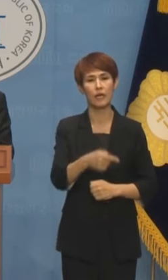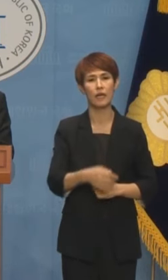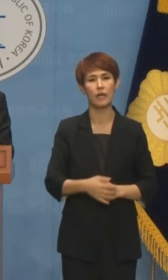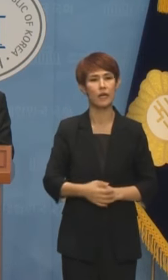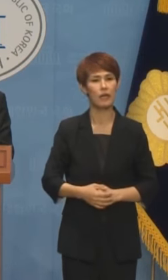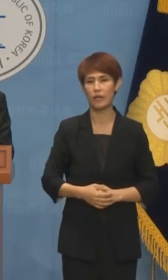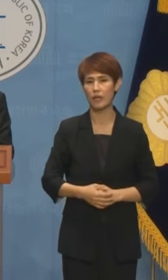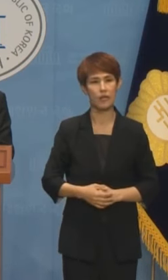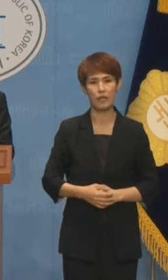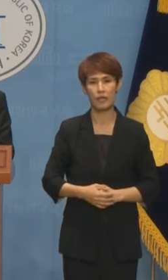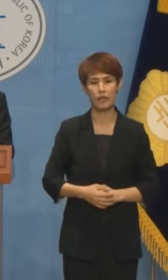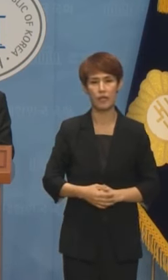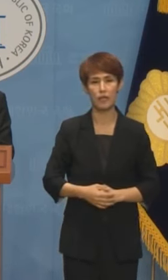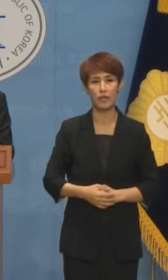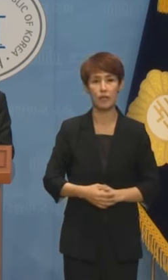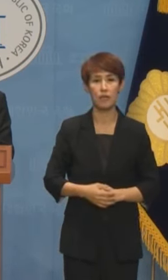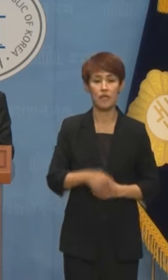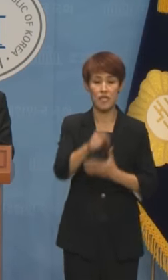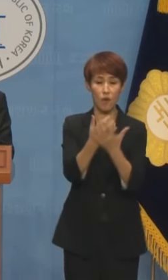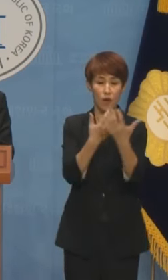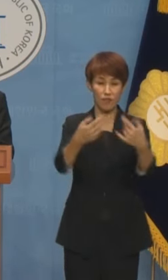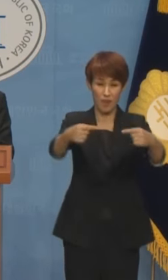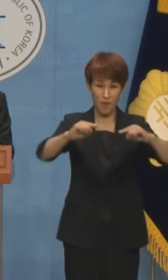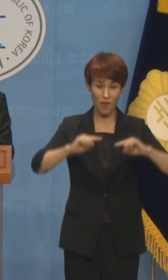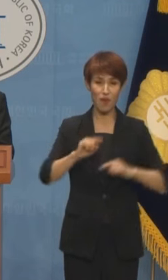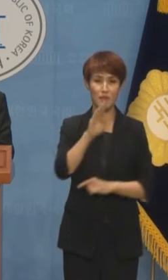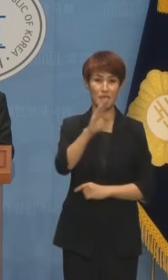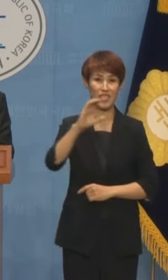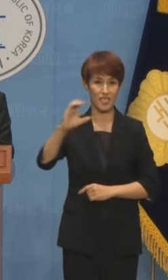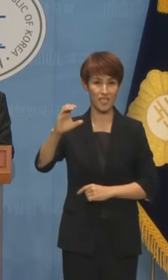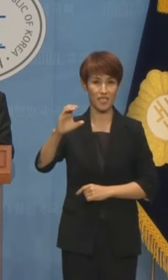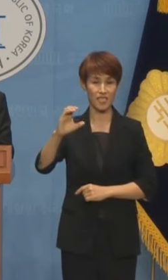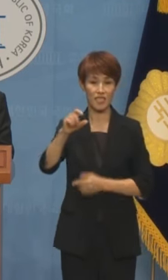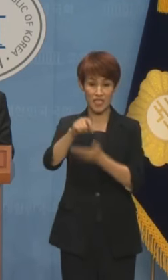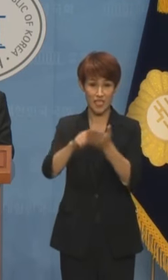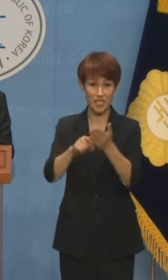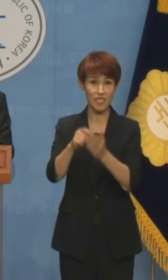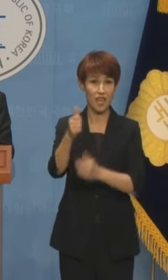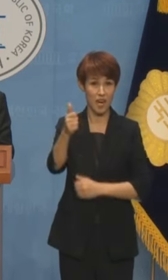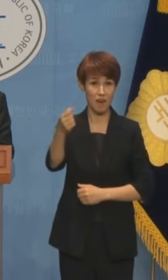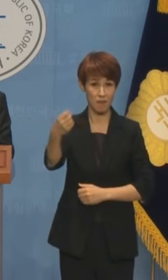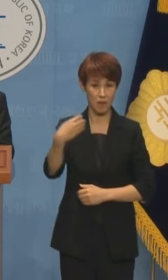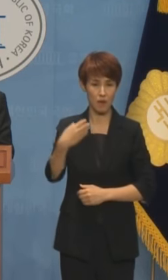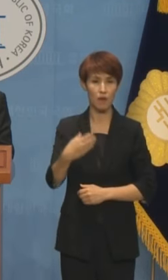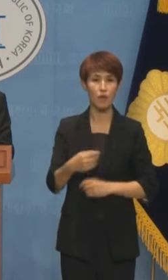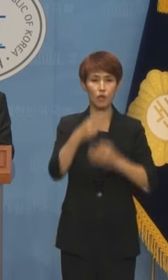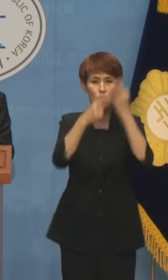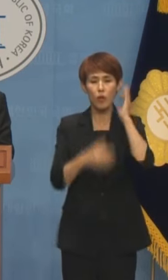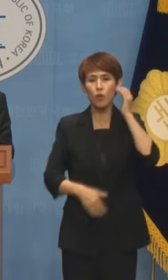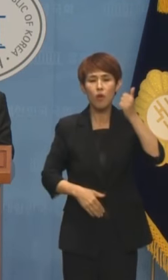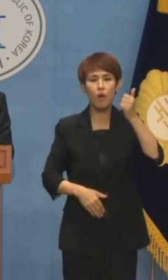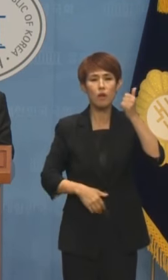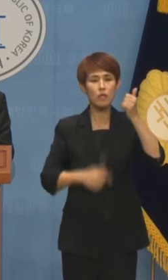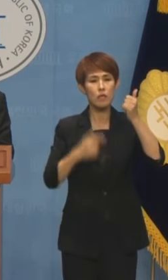끝났습니다. 기자회견에 참석했던 BBC 진 맥킨지 기자는 윤 대통령은 질문에